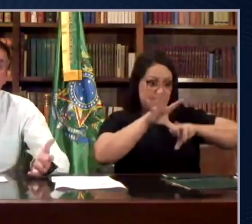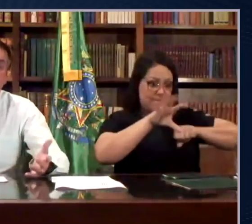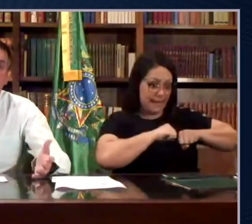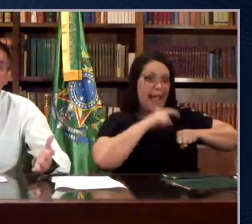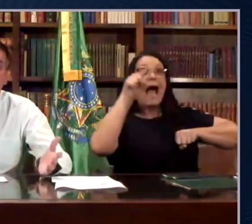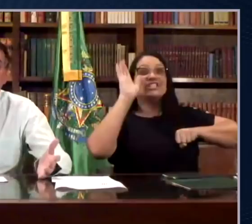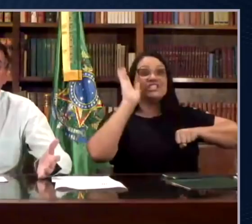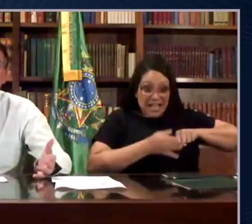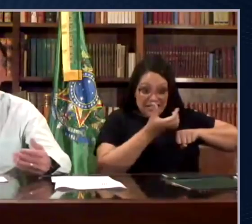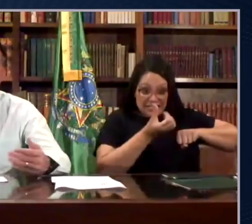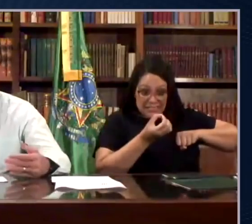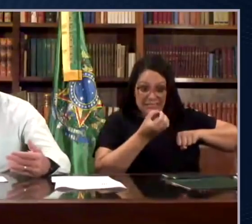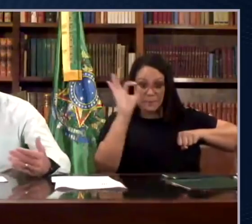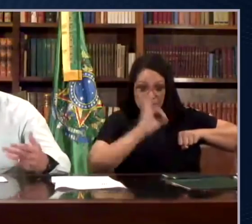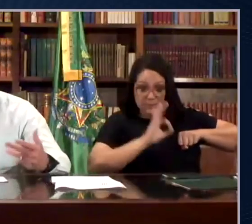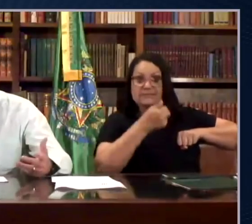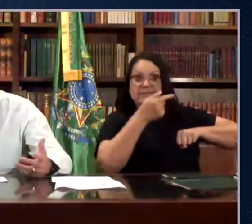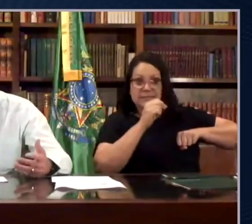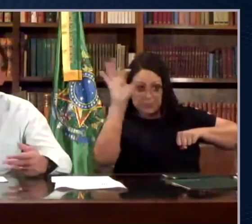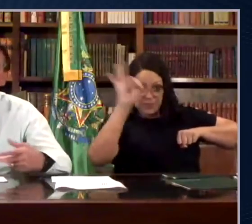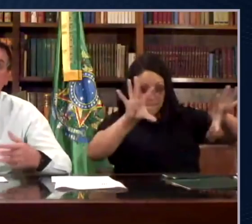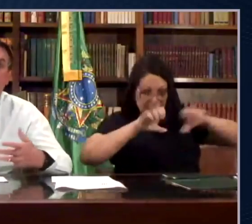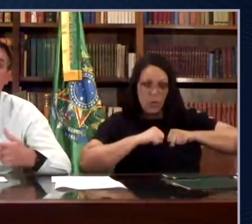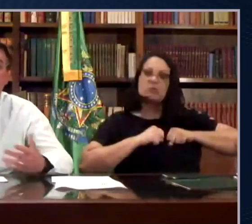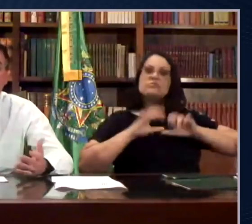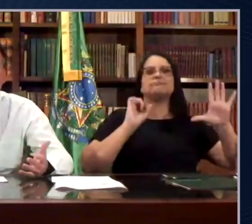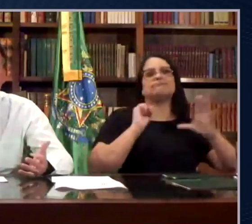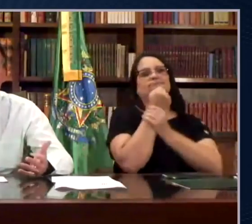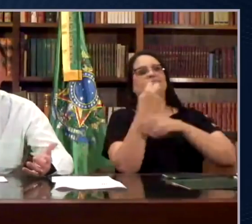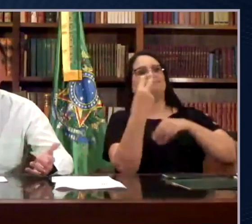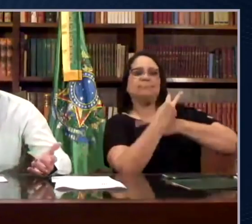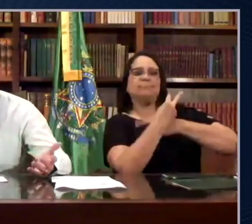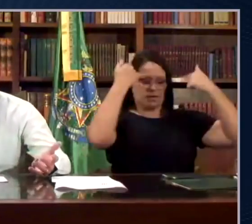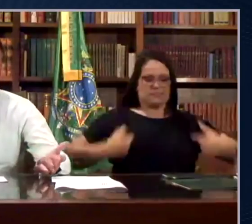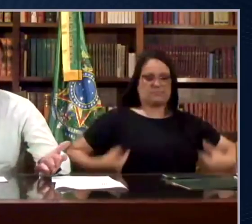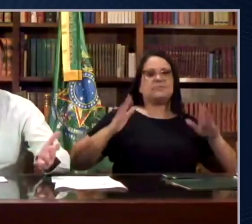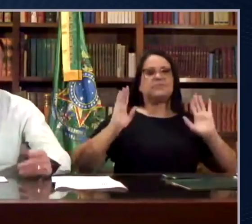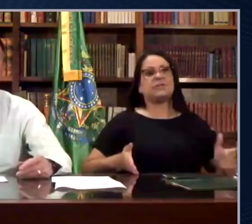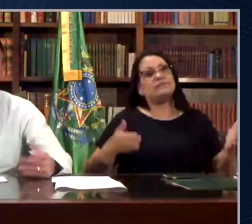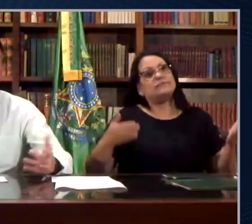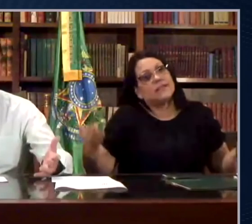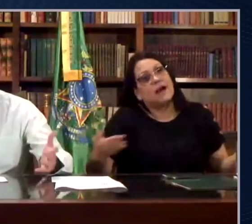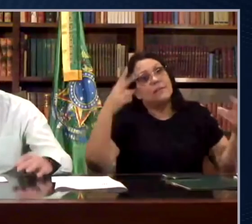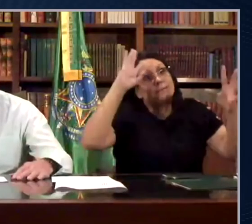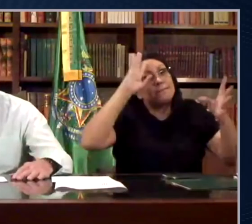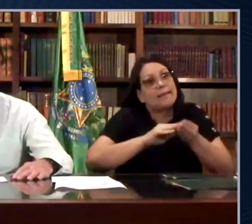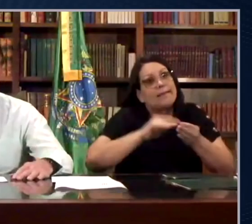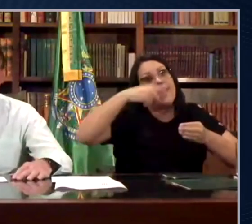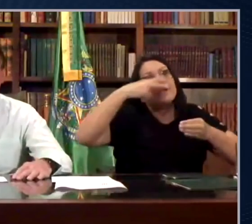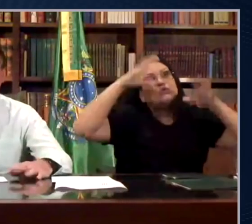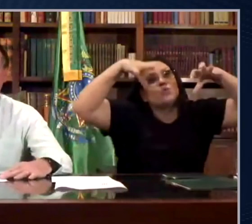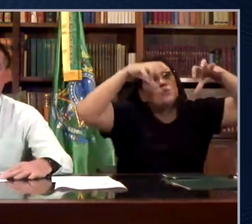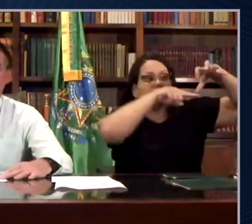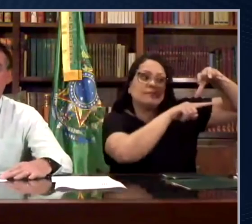imunizado. Antes disso, isso não vai acontecer. Então, é a chuva que vai molhar 70% da população. Não temos como fugir dessa